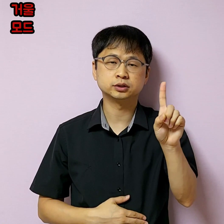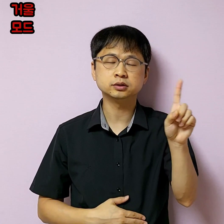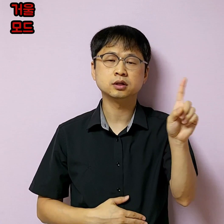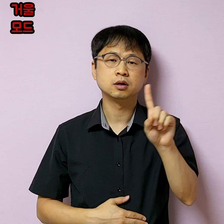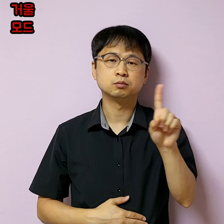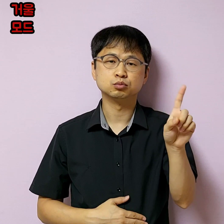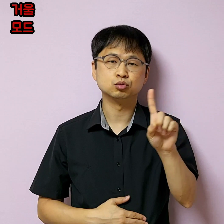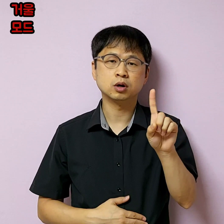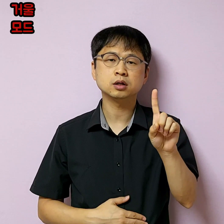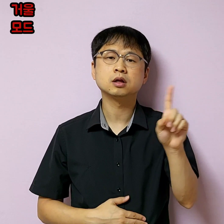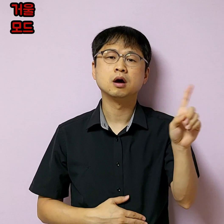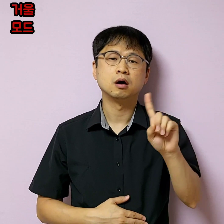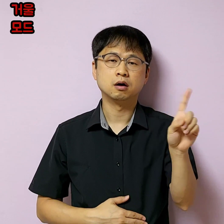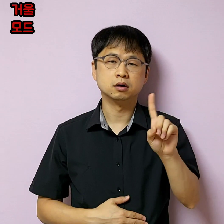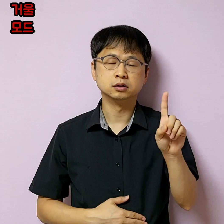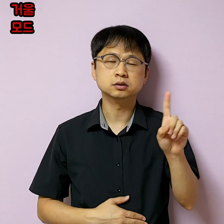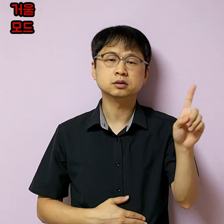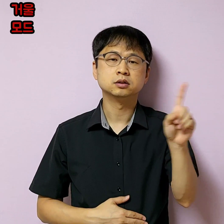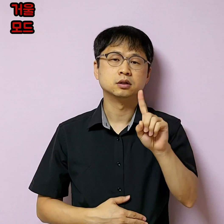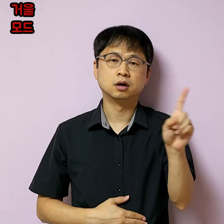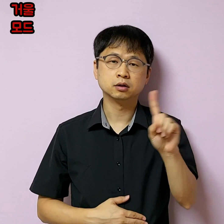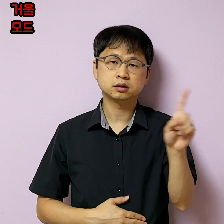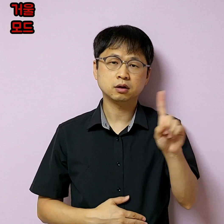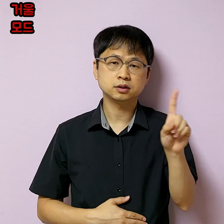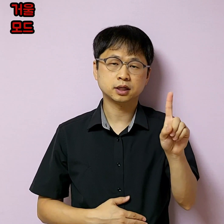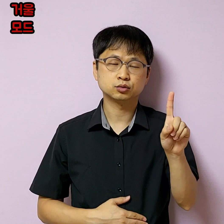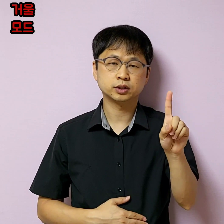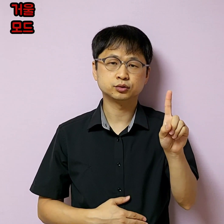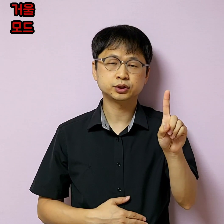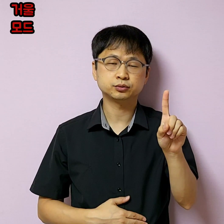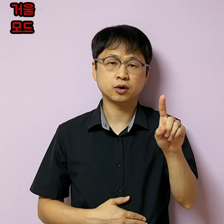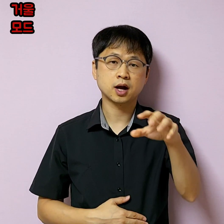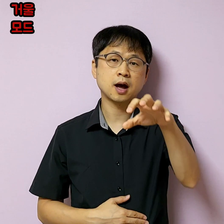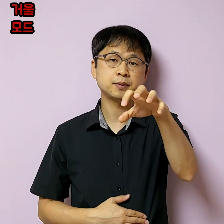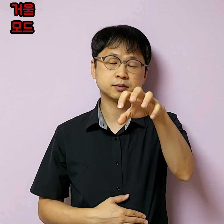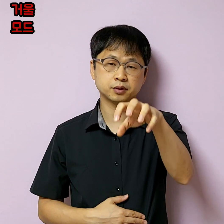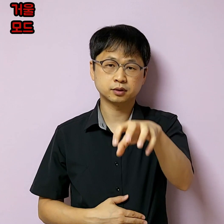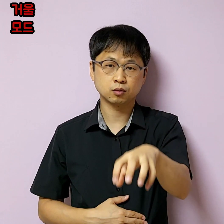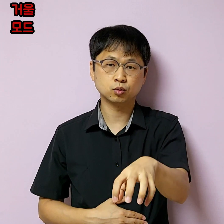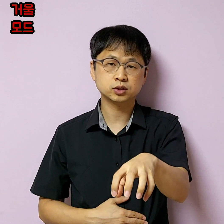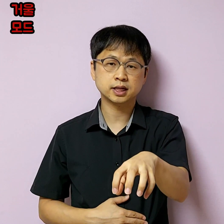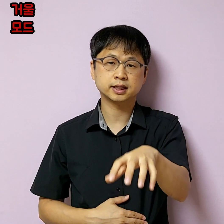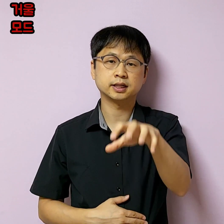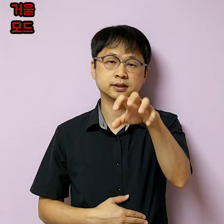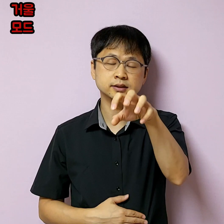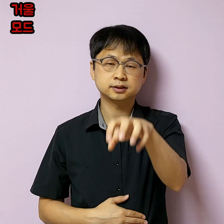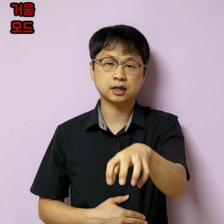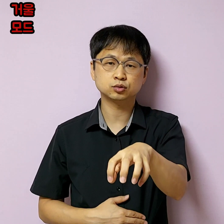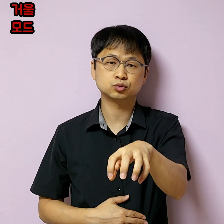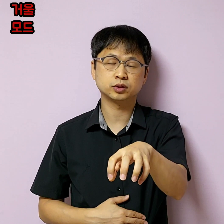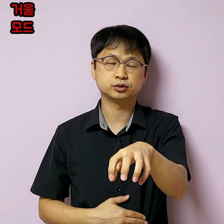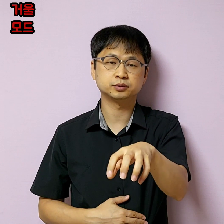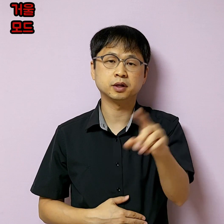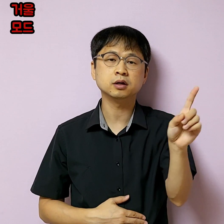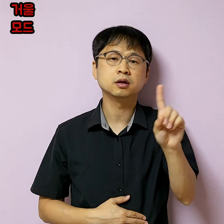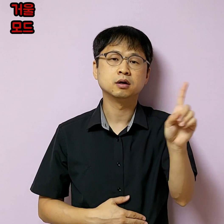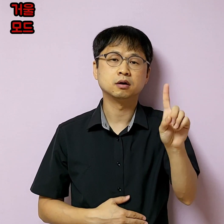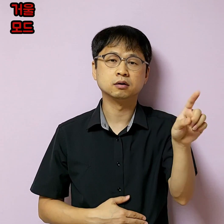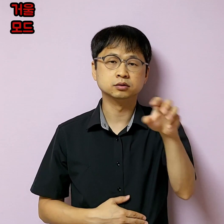주시는 무엇, 어느, 어떤이란 수어 해주시고요. 아까 앞에서 배웠던 곳을 나타내는 장소 수어 해주시면